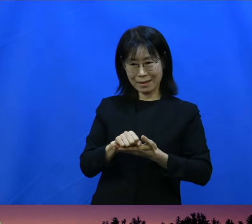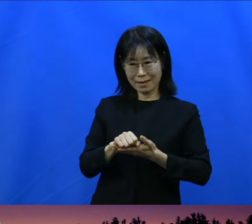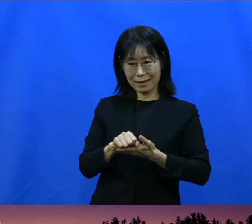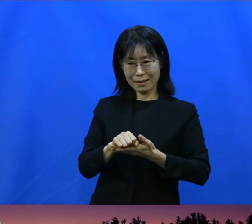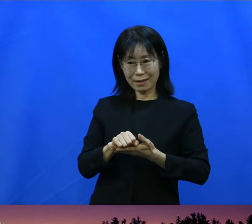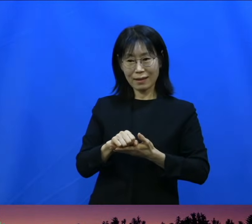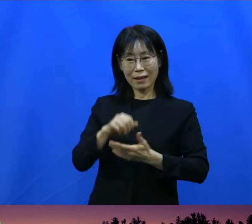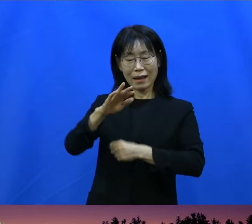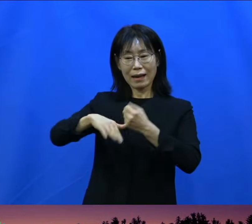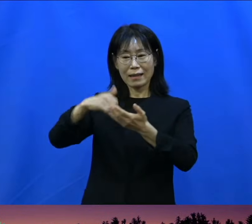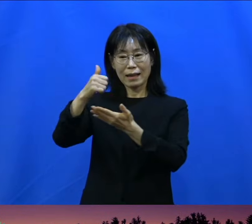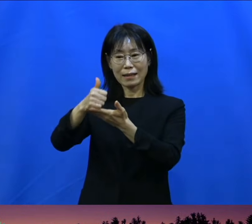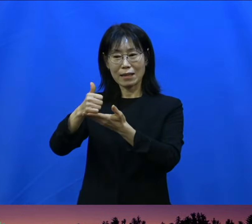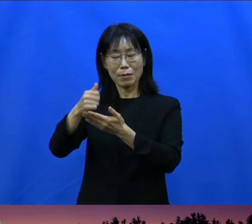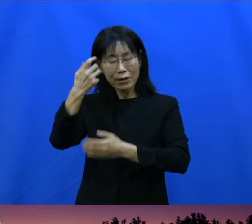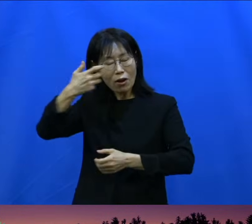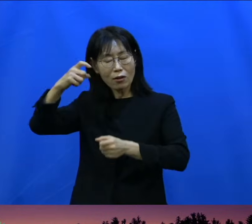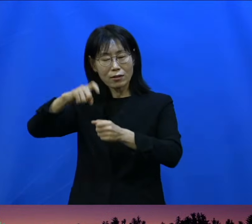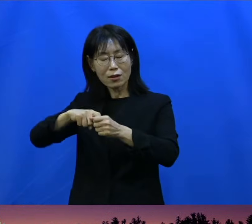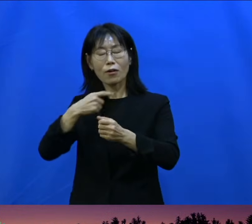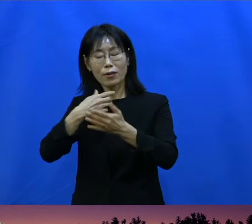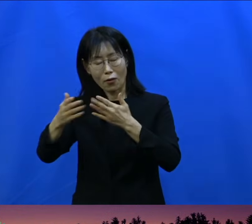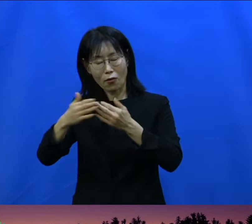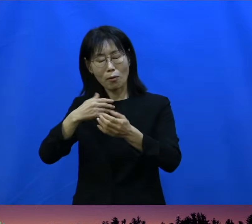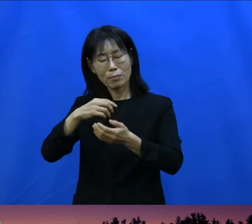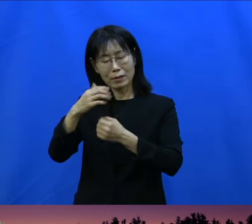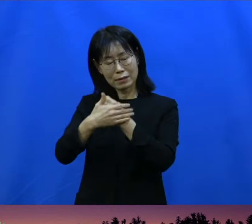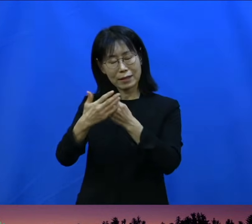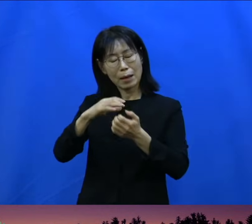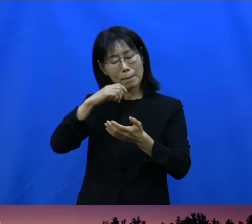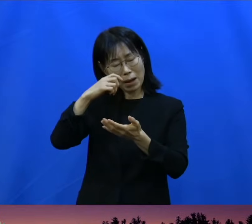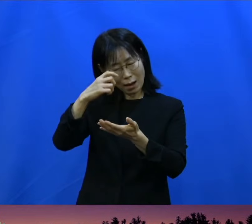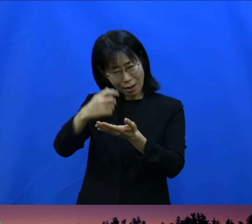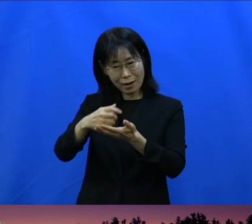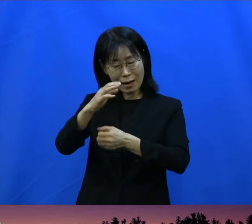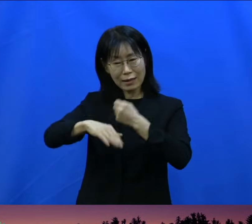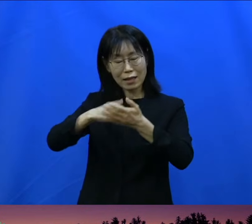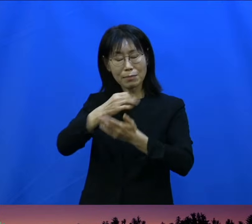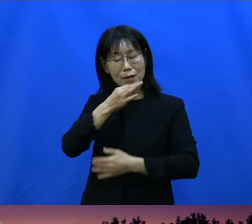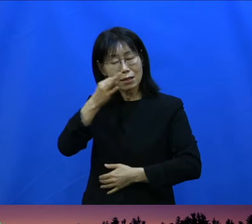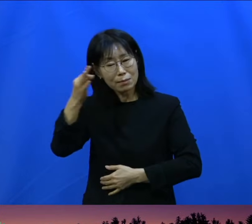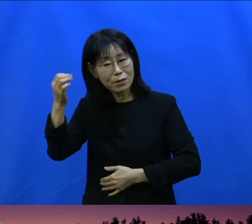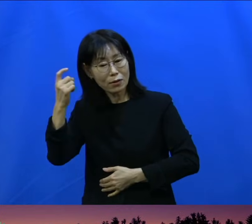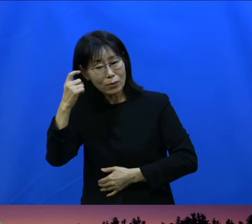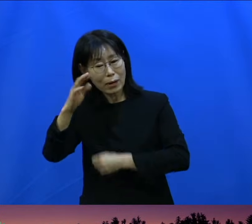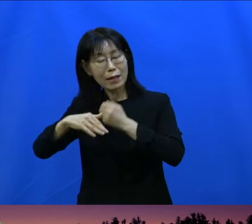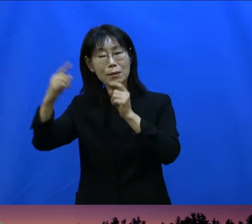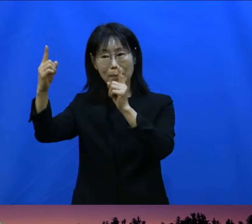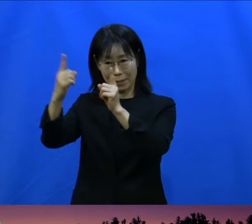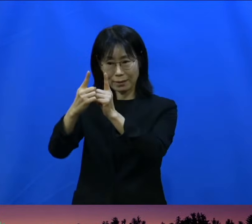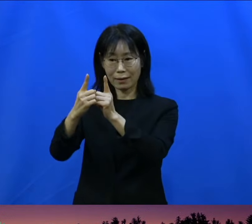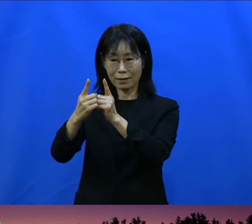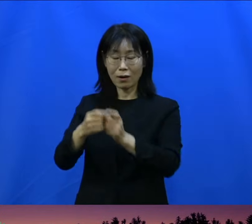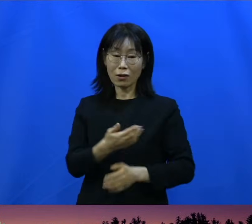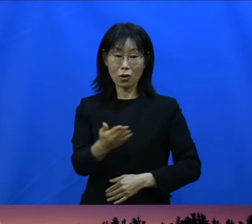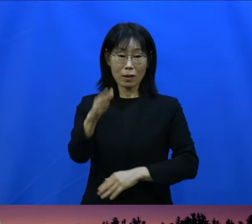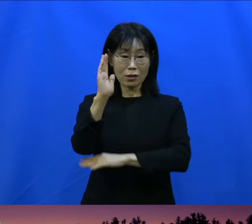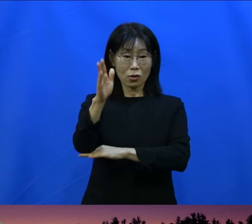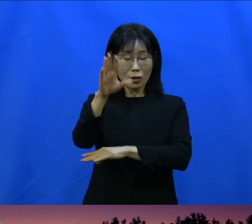땅이 만나는 사건. 하나님의 음성이 들리는 겁니다. 여러분이 설교를 들을 때도 마찬가지입니다.